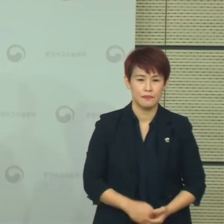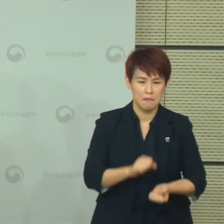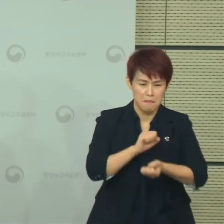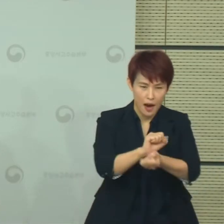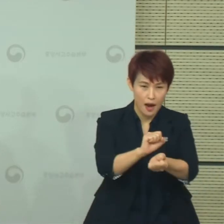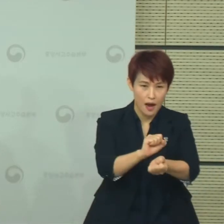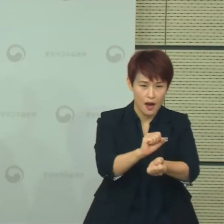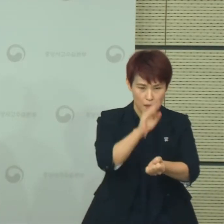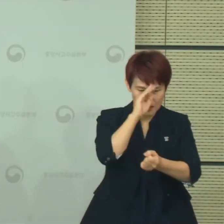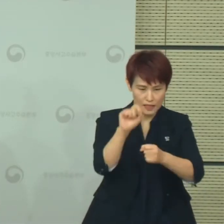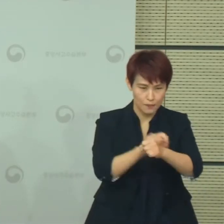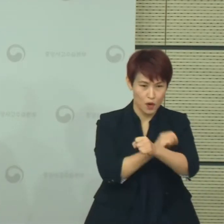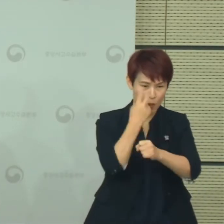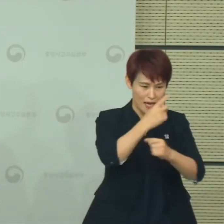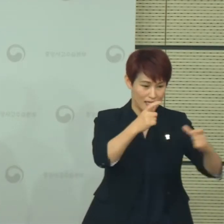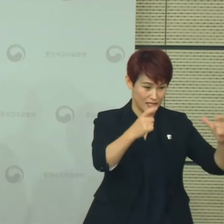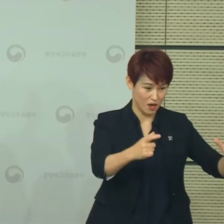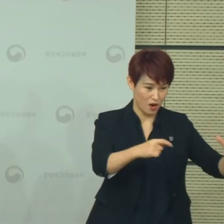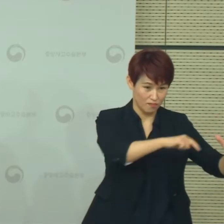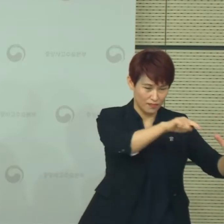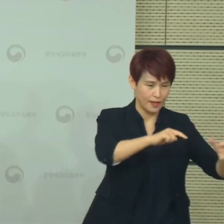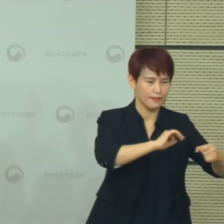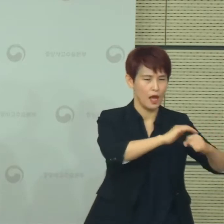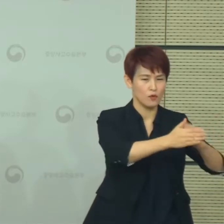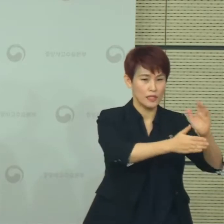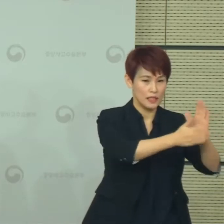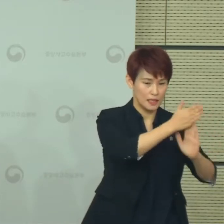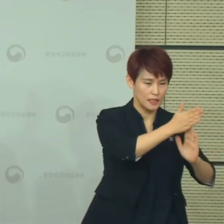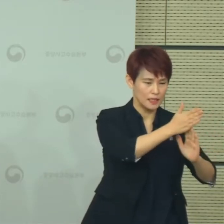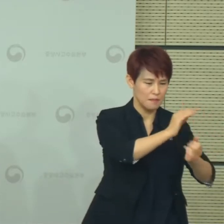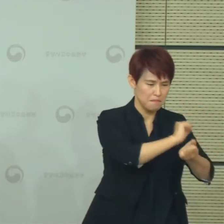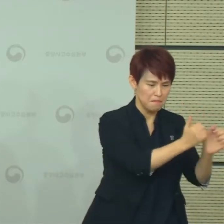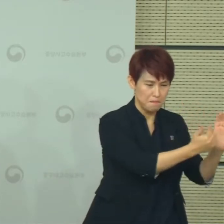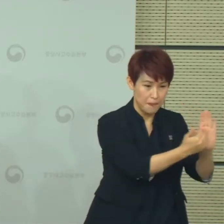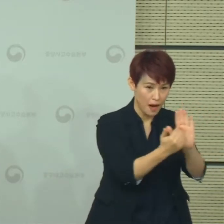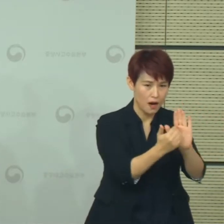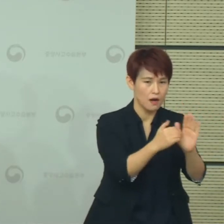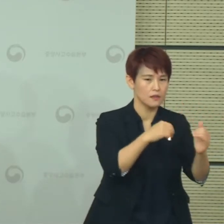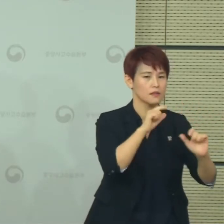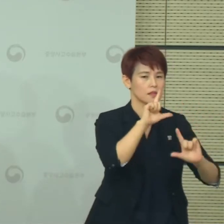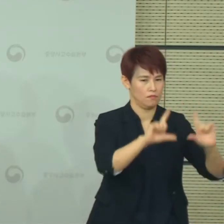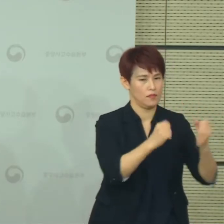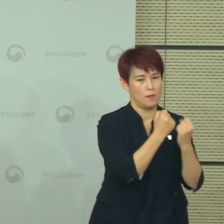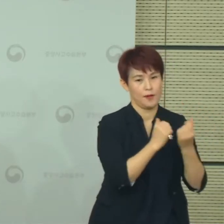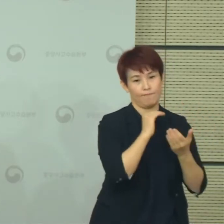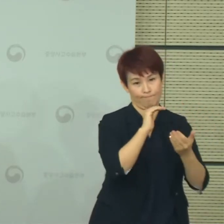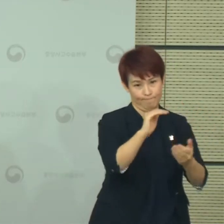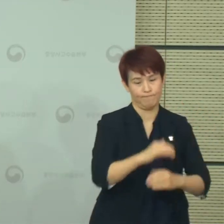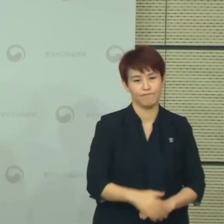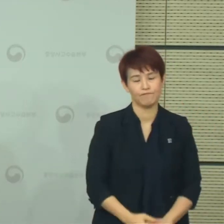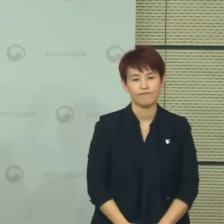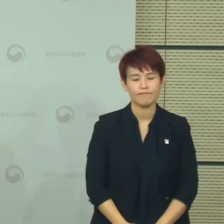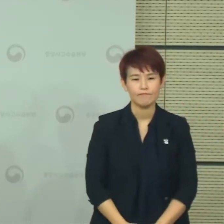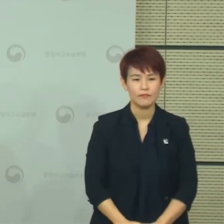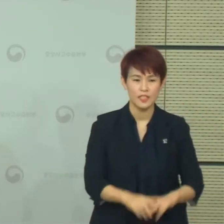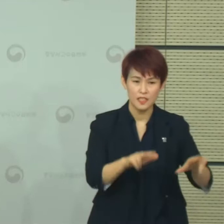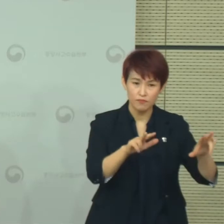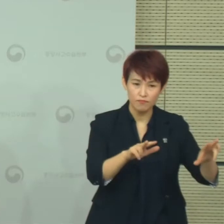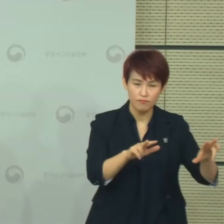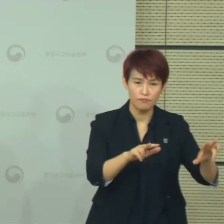감염병 특별관리구역으로 관리하고 있는 대구시의 방역조치 상황에 대하여 설명드리겠습니다.